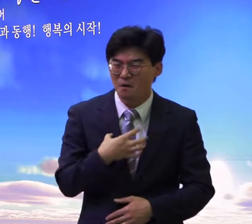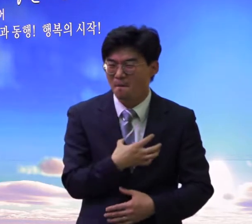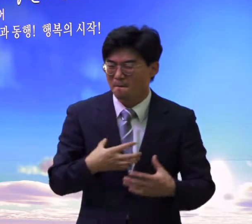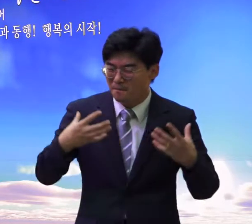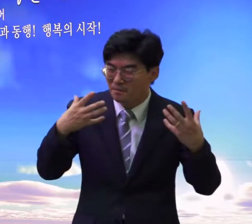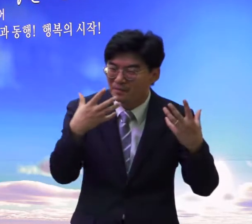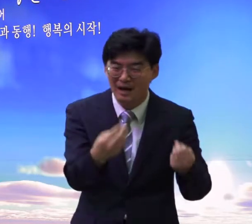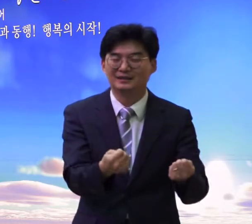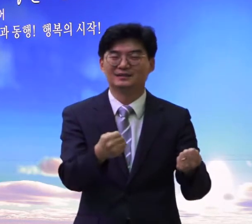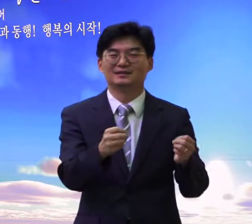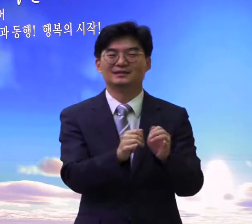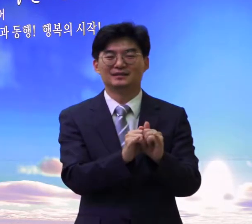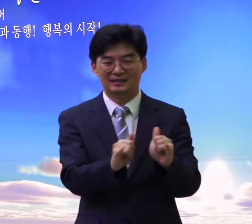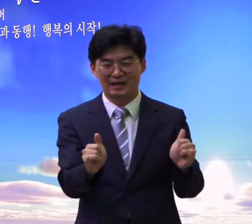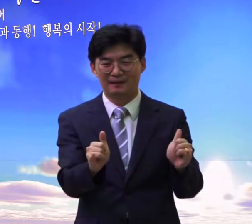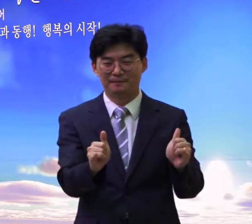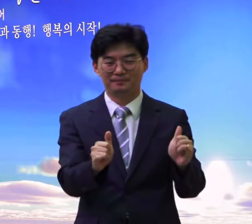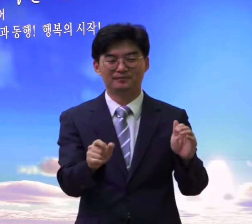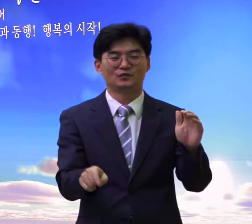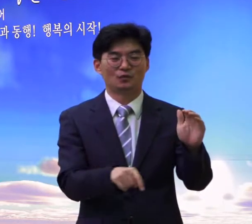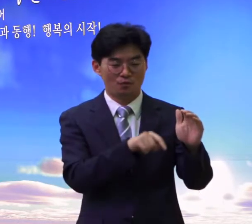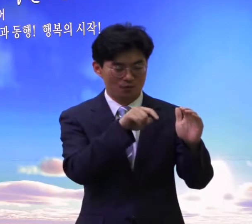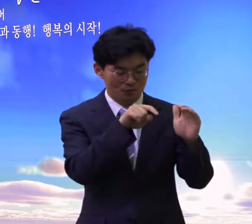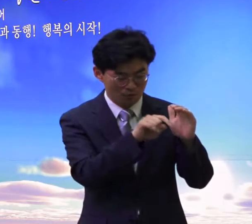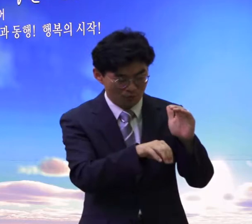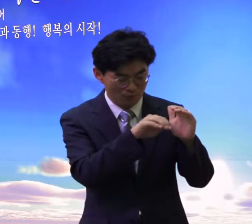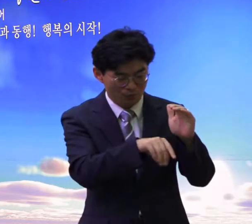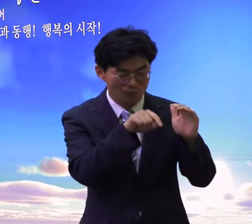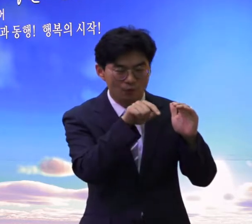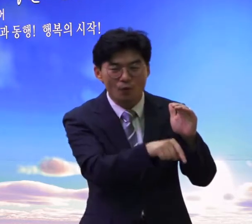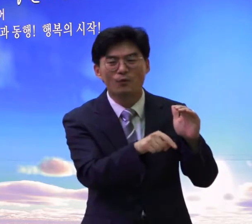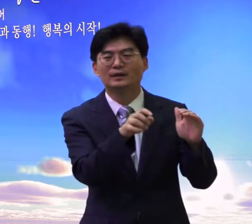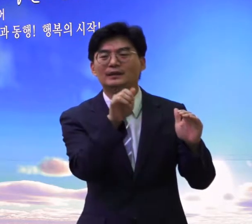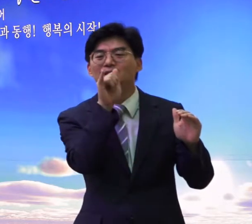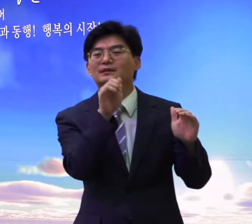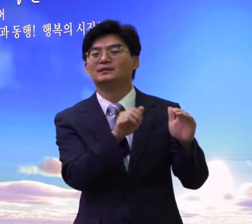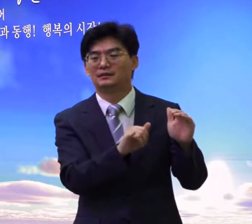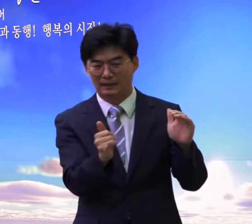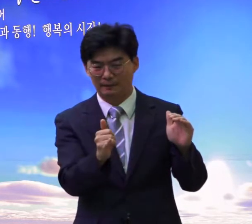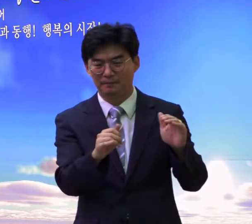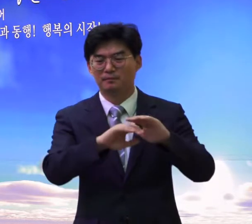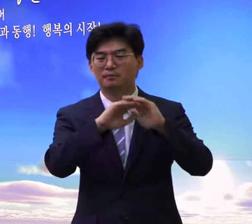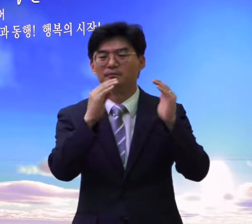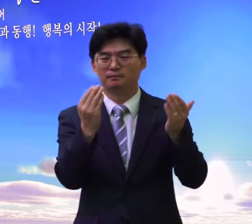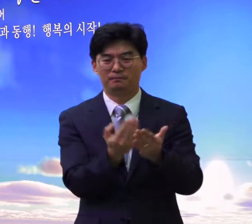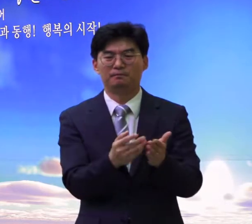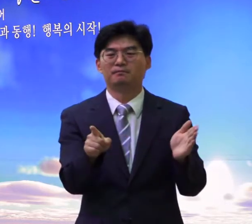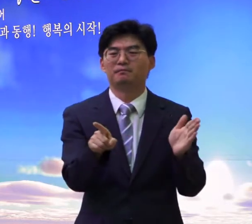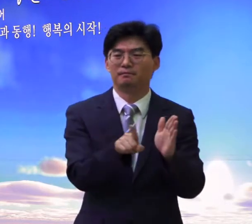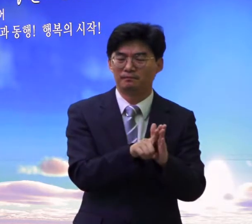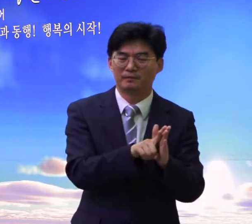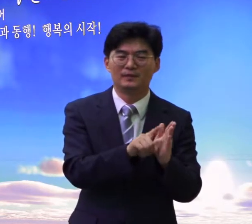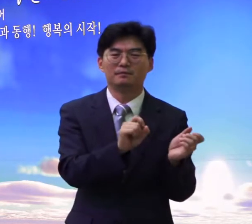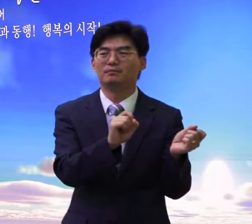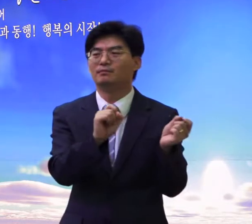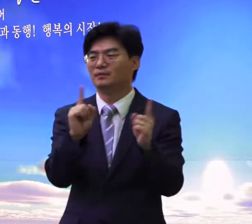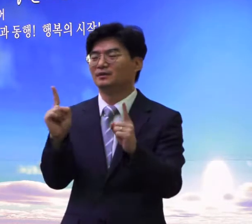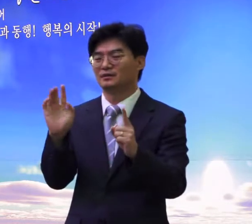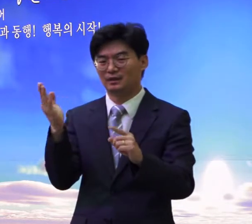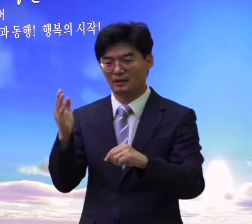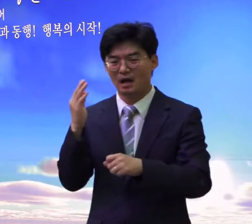광야 한가운데로 아둘람 굴 속으로 모여들었습니다. 아마도 그들은 그